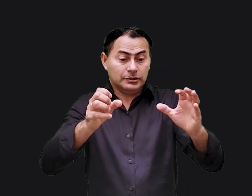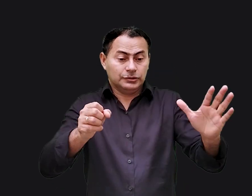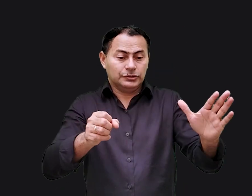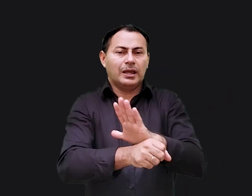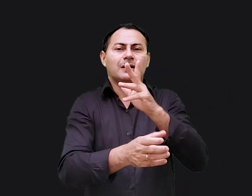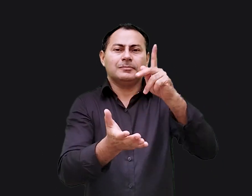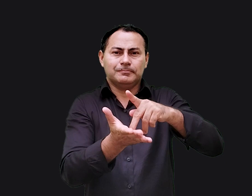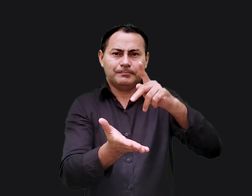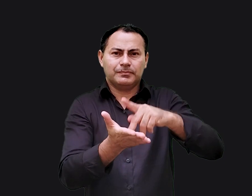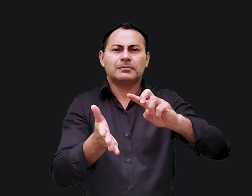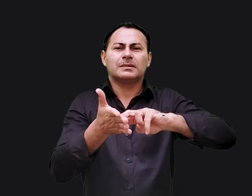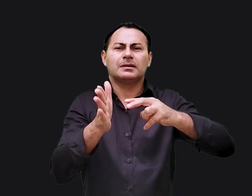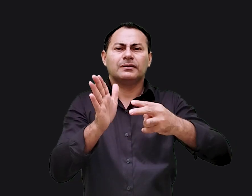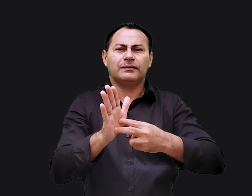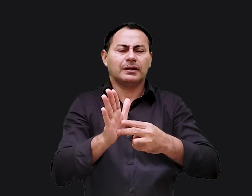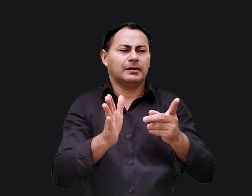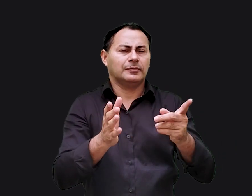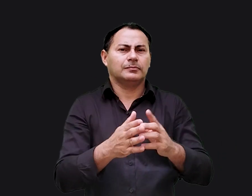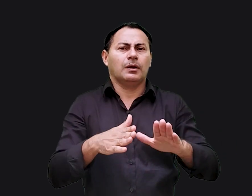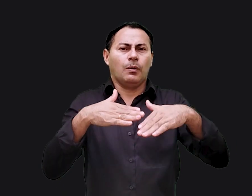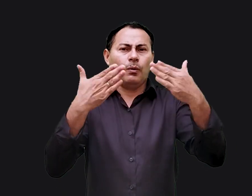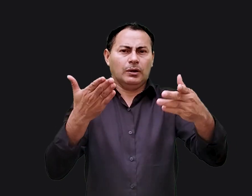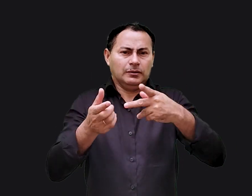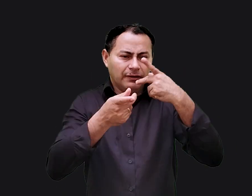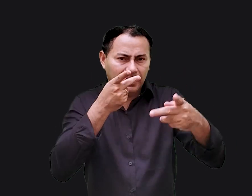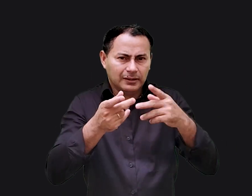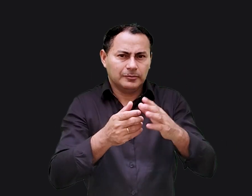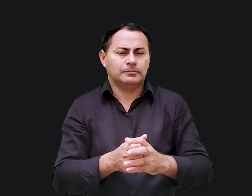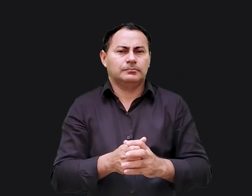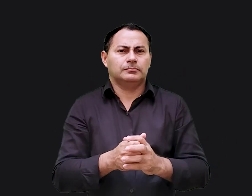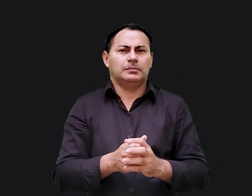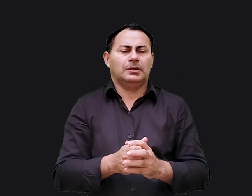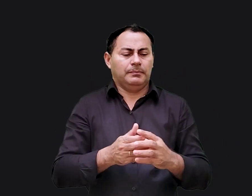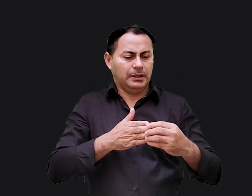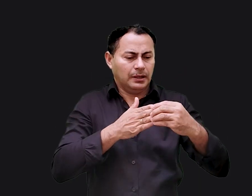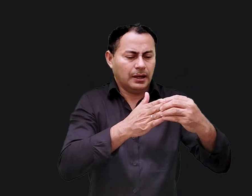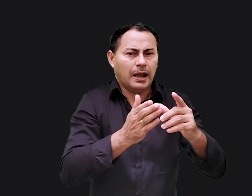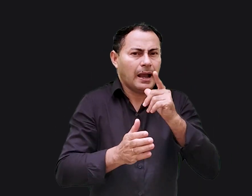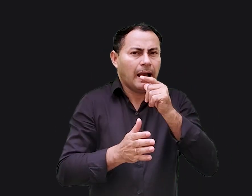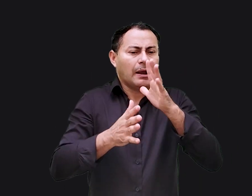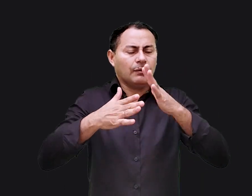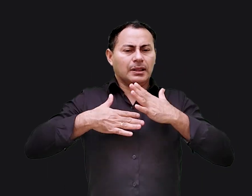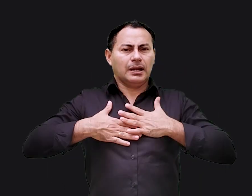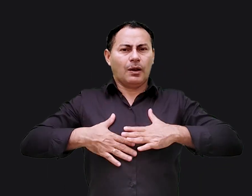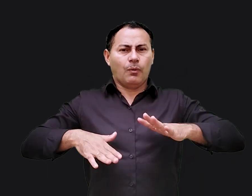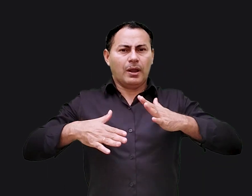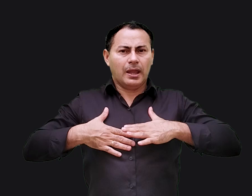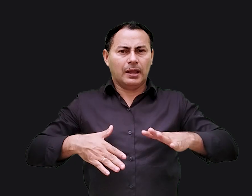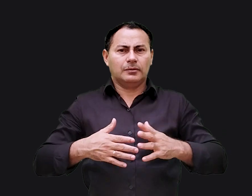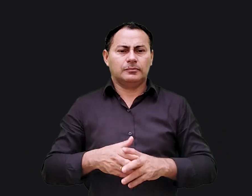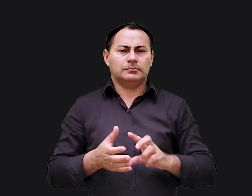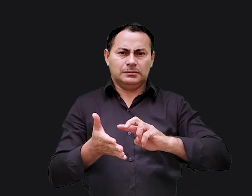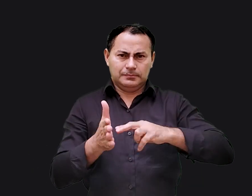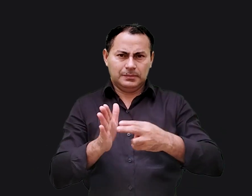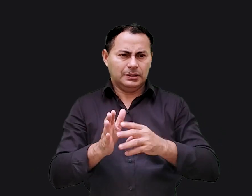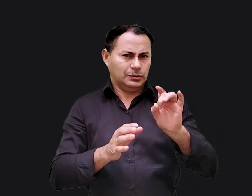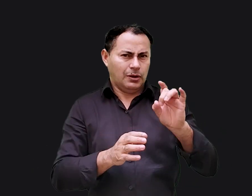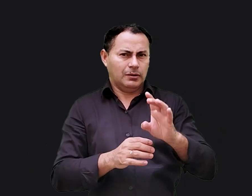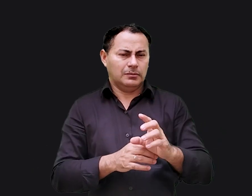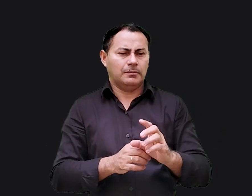visão cheia de verdade e significado. Quando você diz, e me conduz a águas tranquilas, não quer dizer